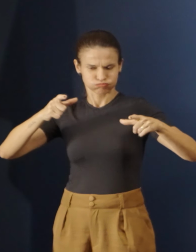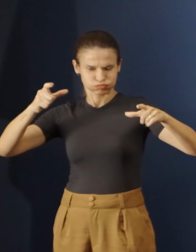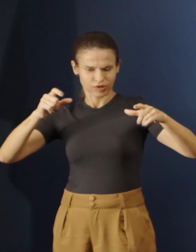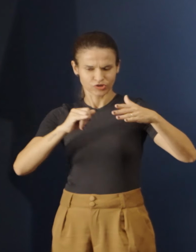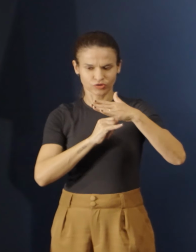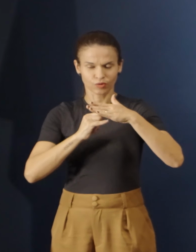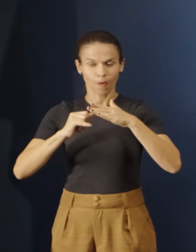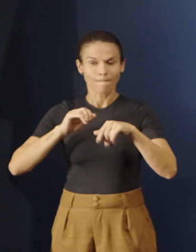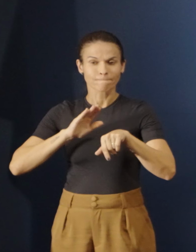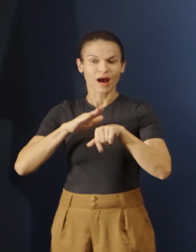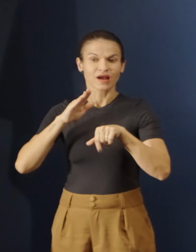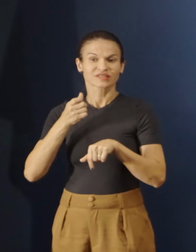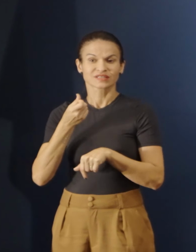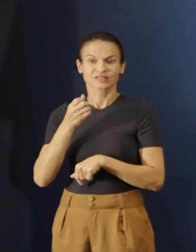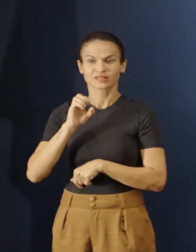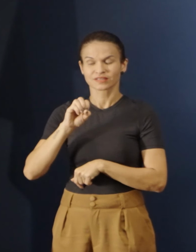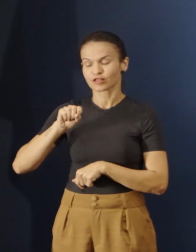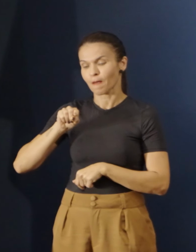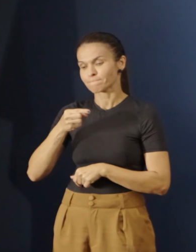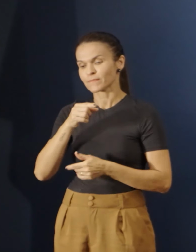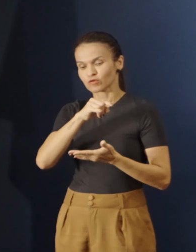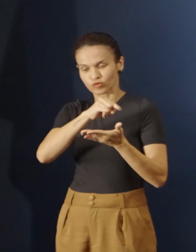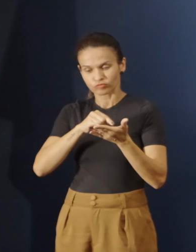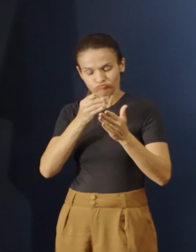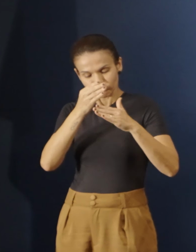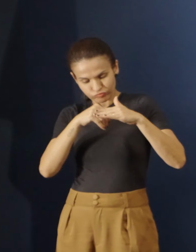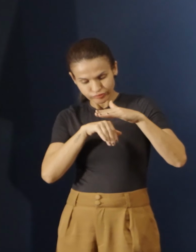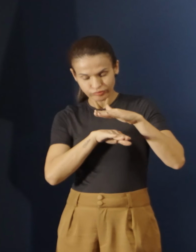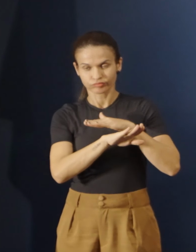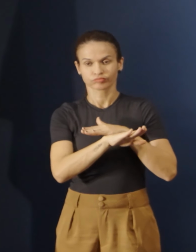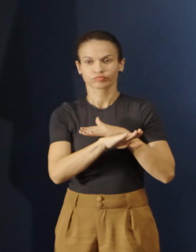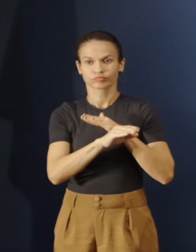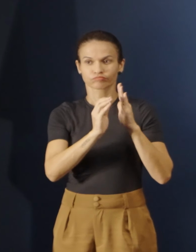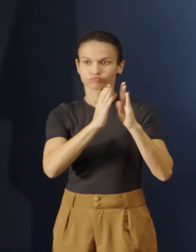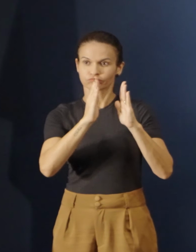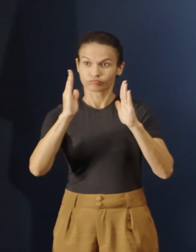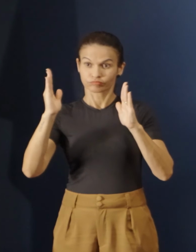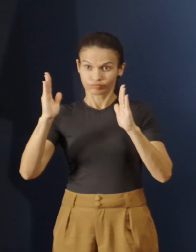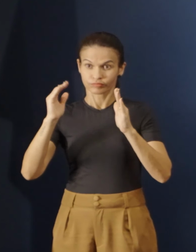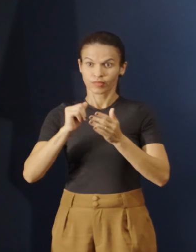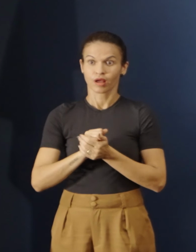mais de 70 mil documentos salvaguardados e arquivados no acervo. Então, com